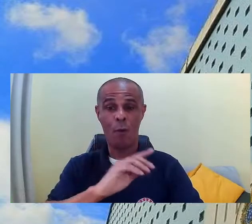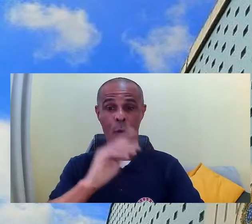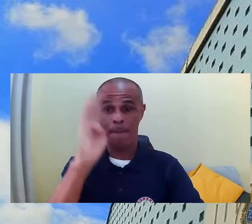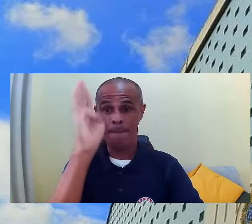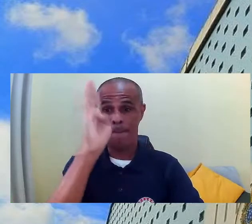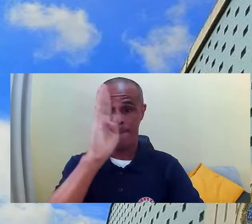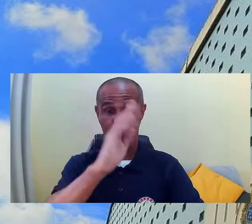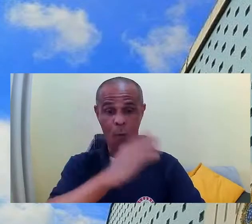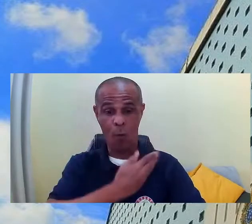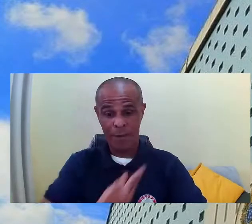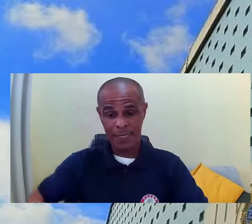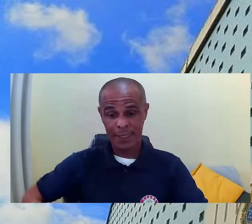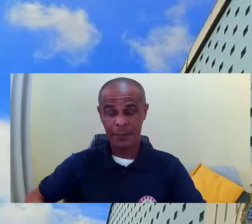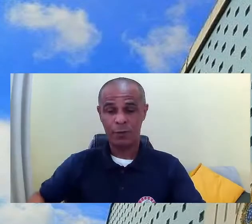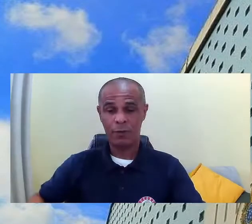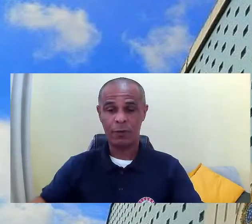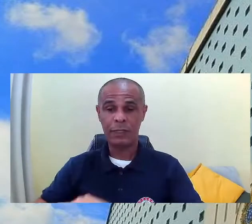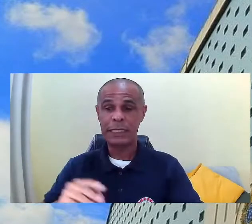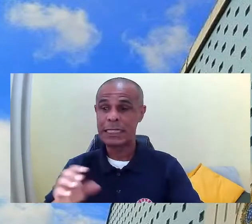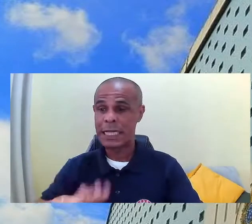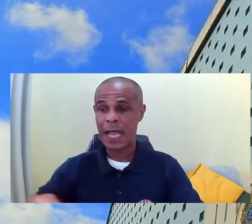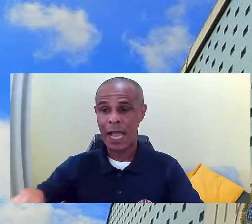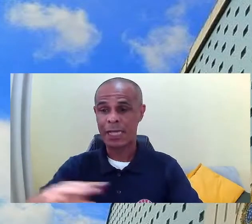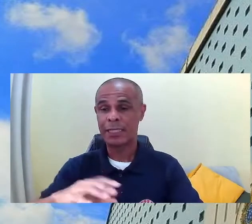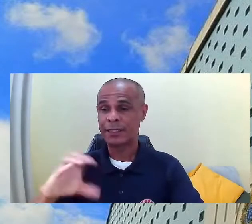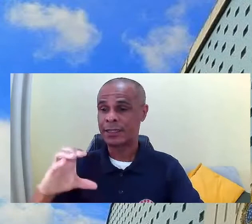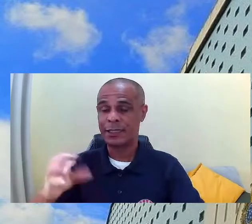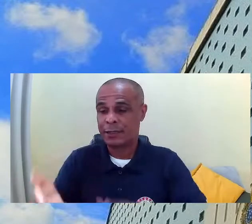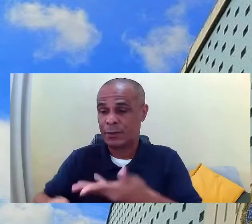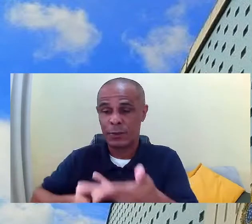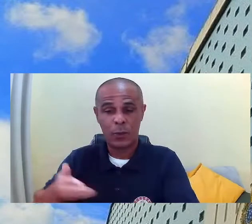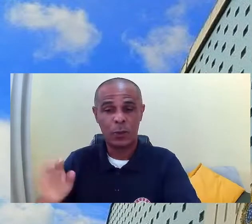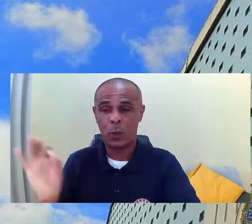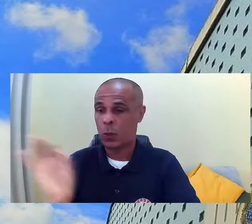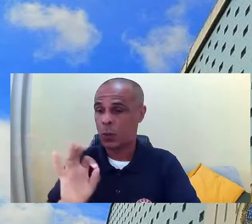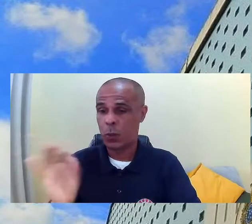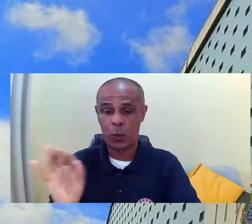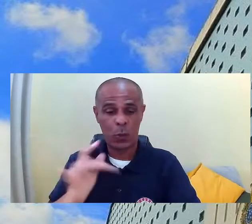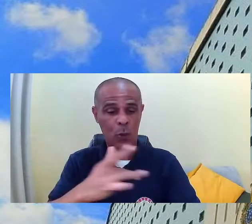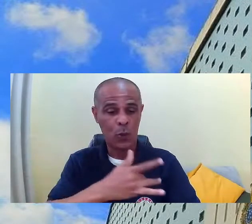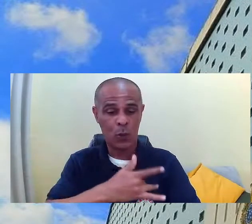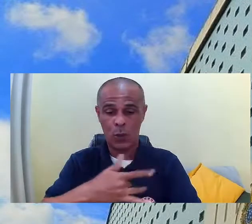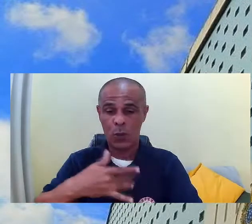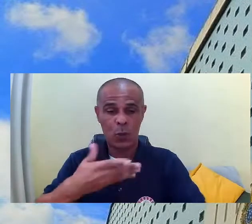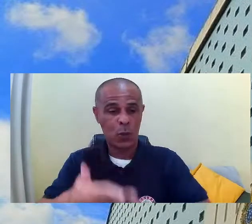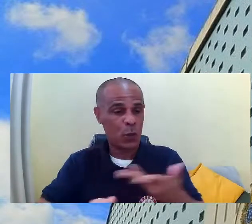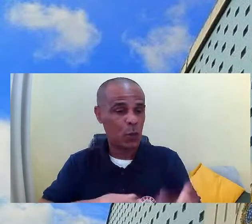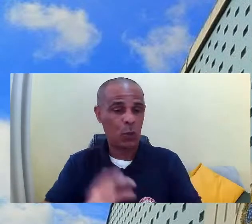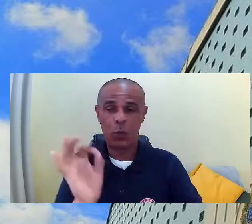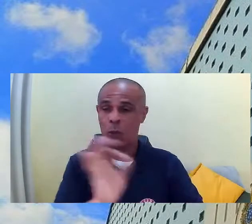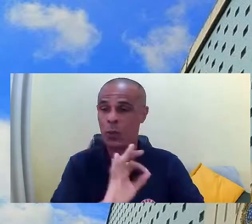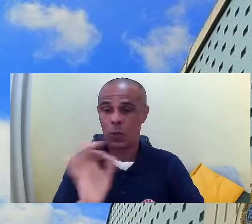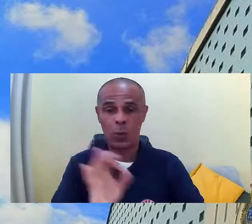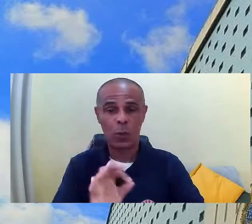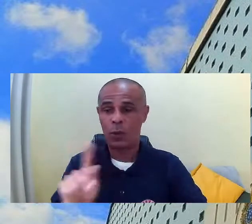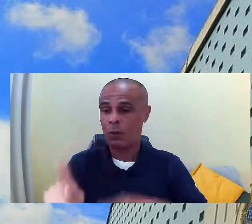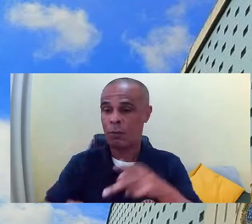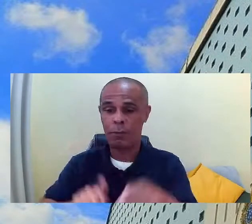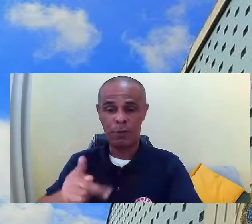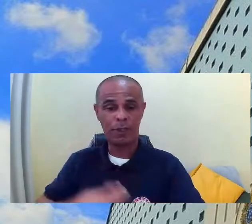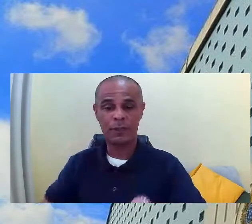do desenvolvimento científico e tecnológico do país, não cuida da saúde, da educação e das condições de vida da população